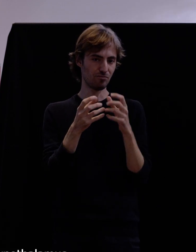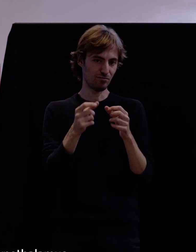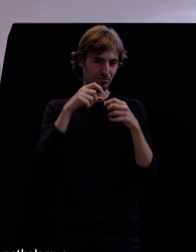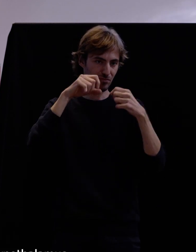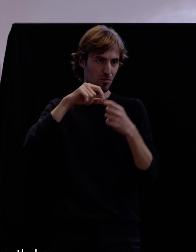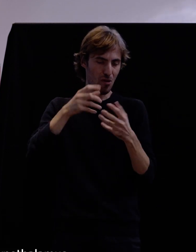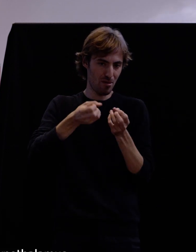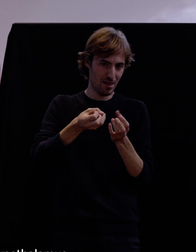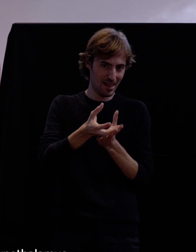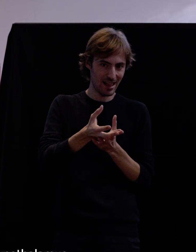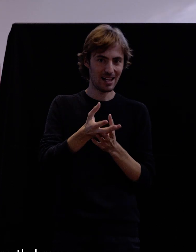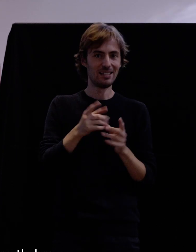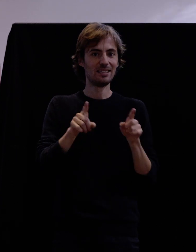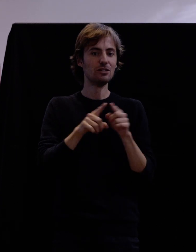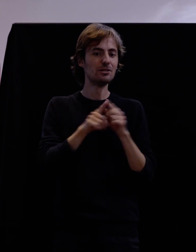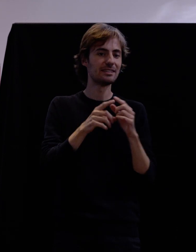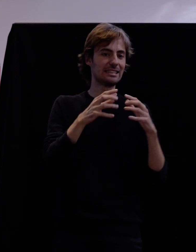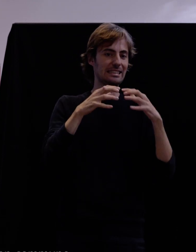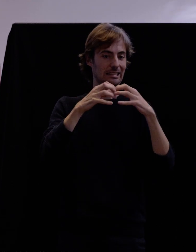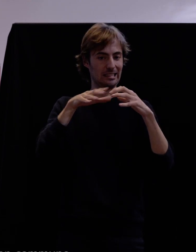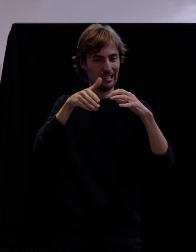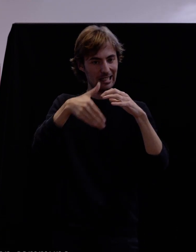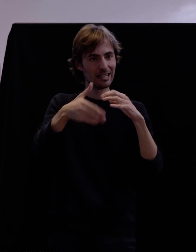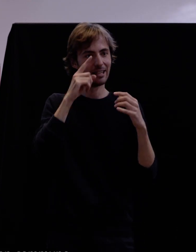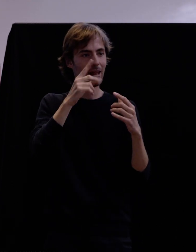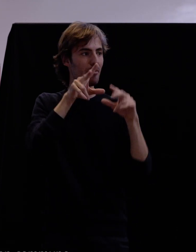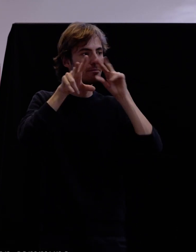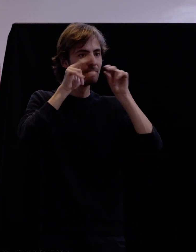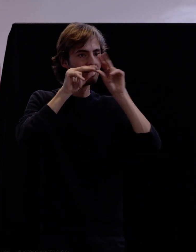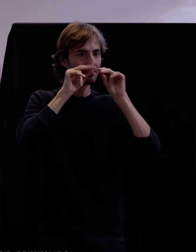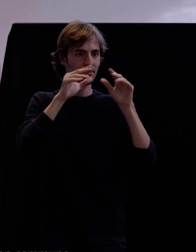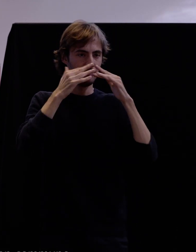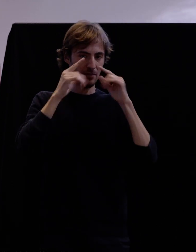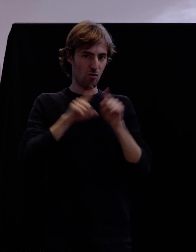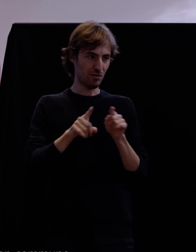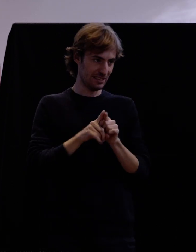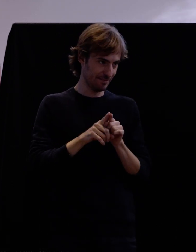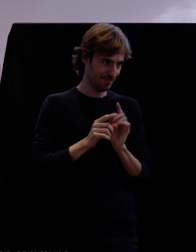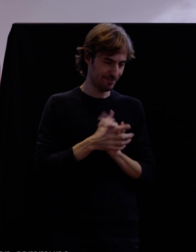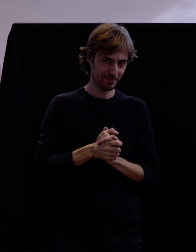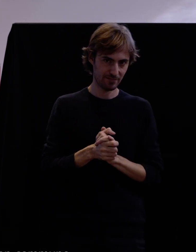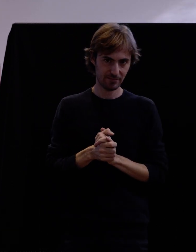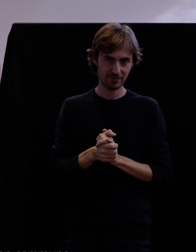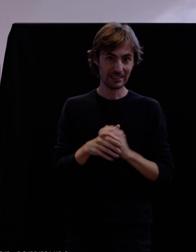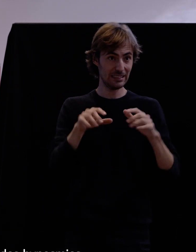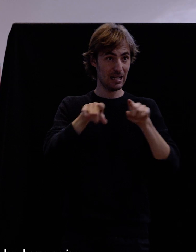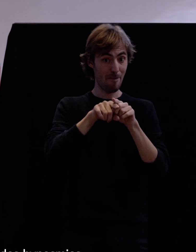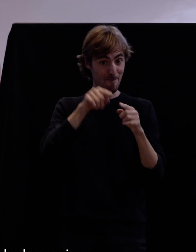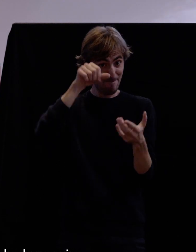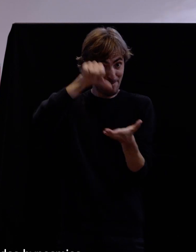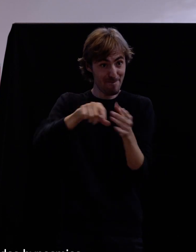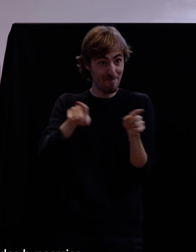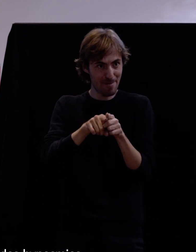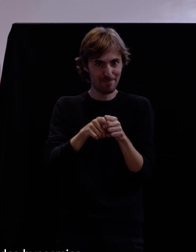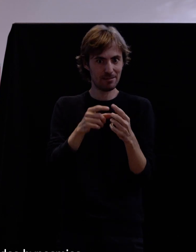l'hypothalamus, et les régions de l'olfaction. Et c'est cette région commune qui explique le fait qu'ils